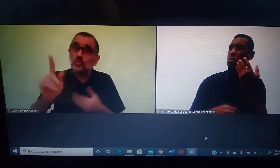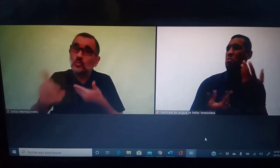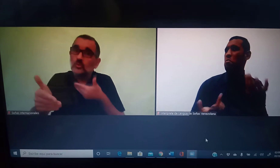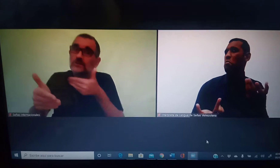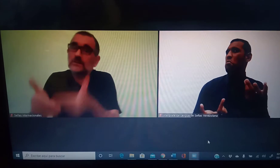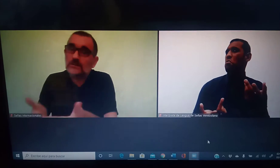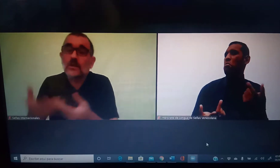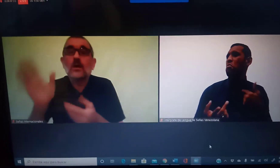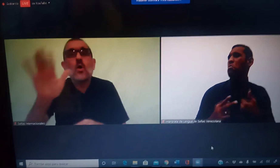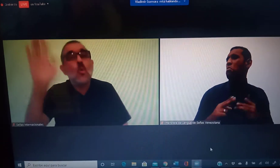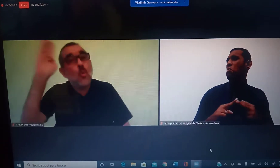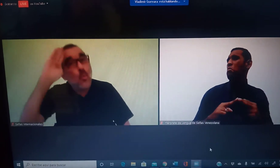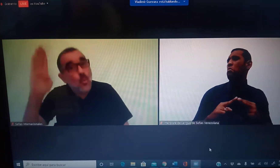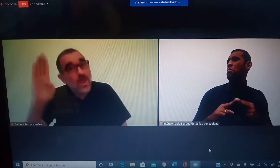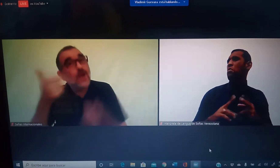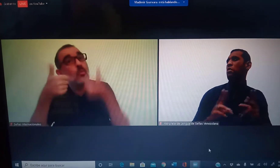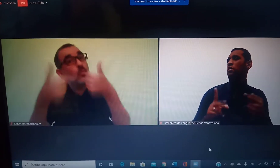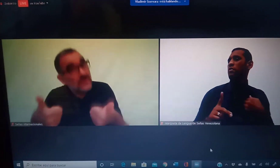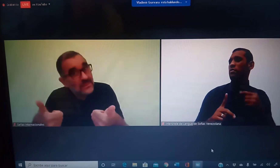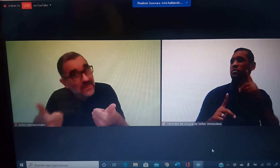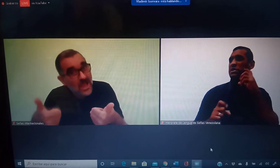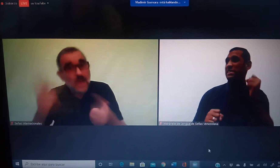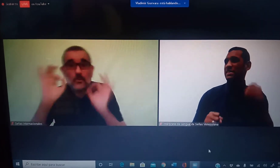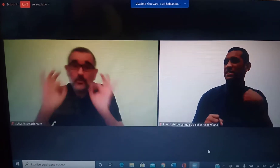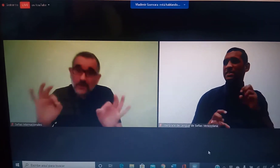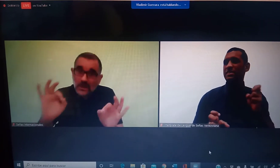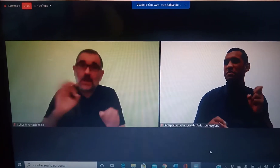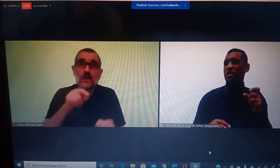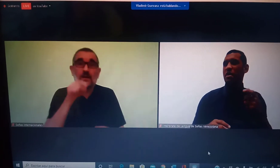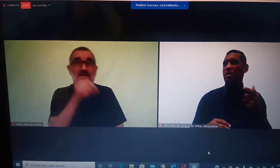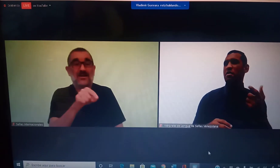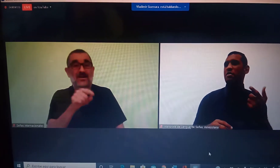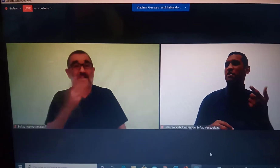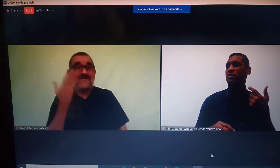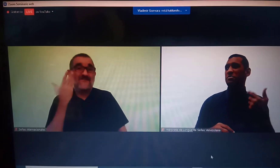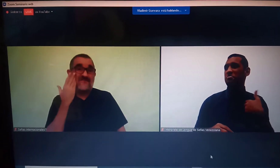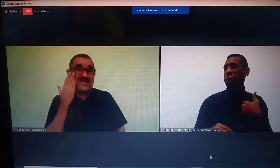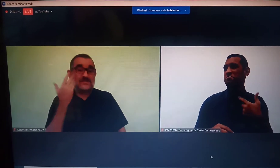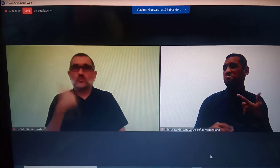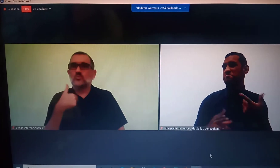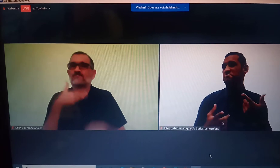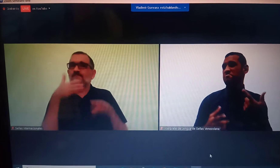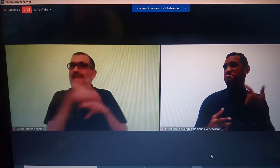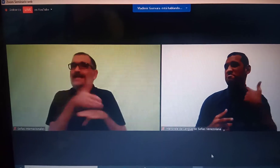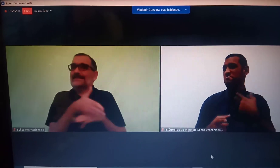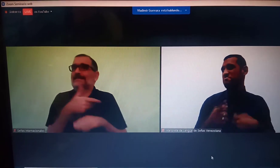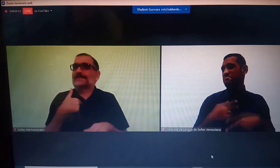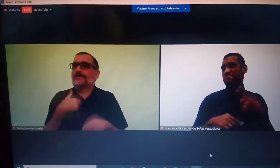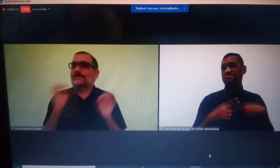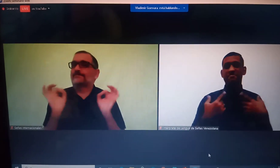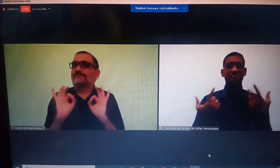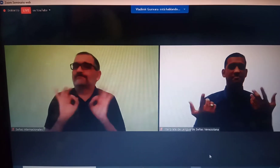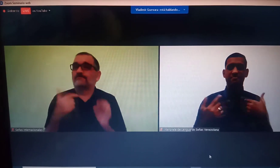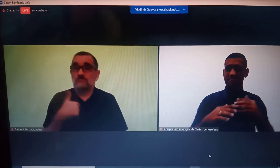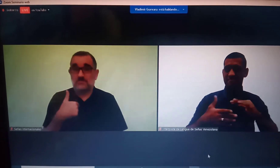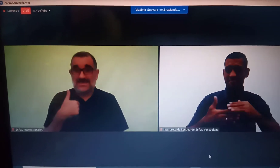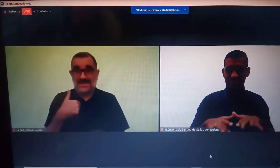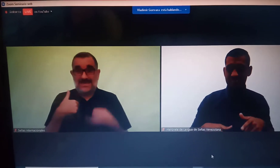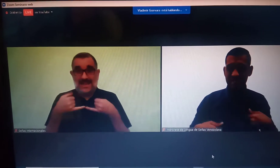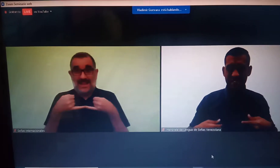tengo mucho acceso a Facebook, porque mi línea de braille es anticuerda y no quieren mover esas, esa red,